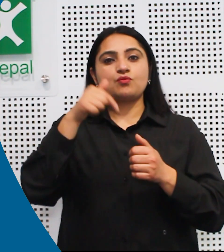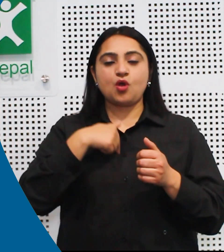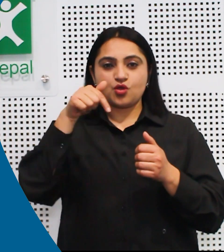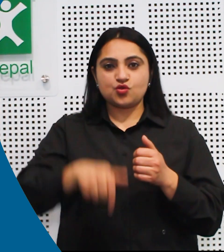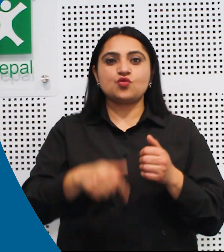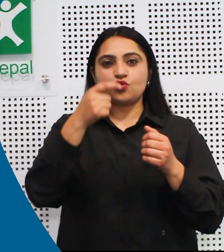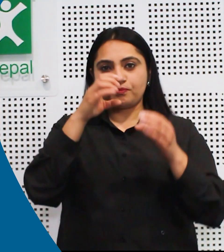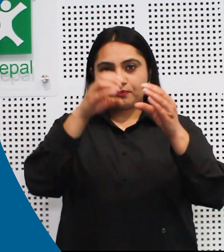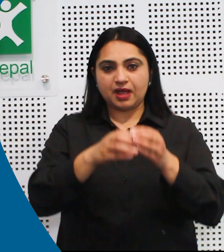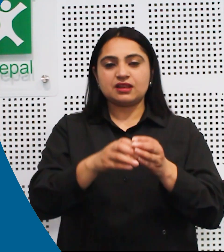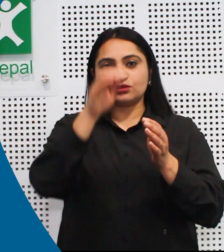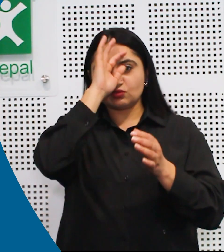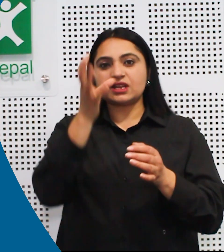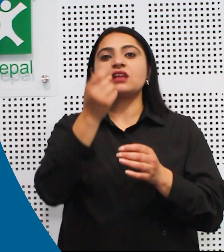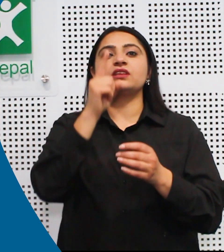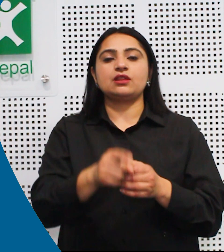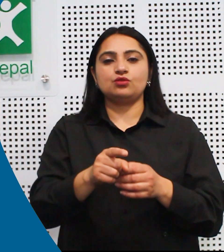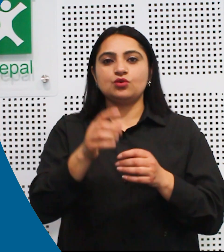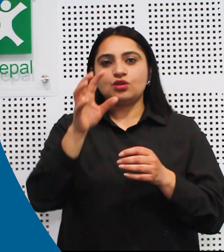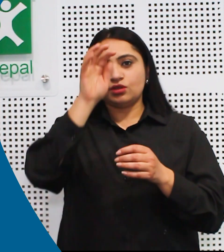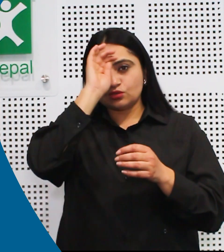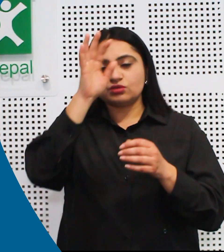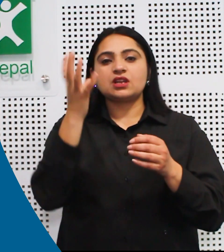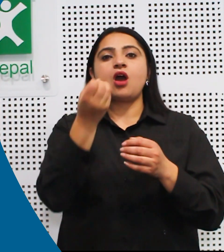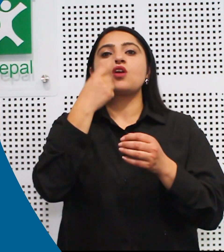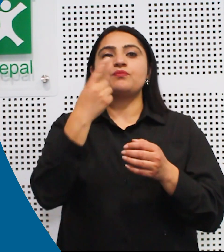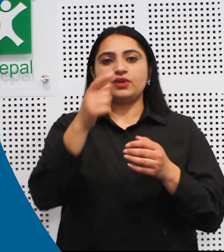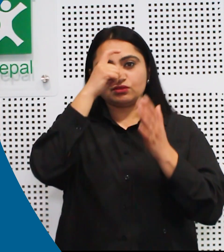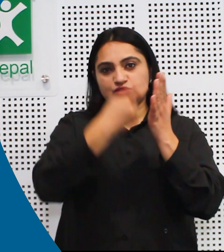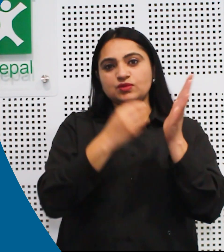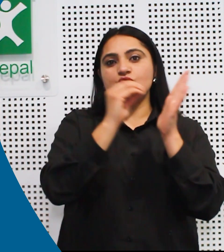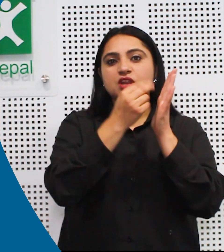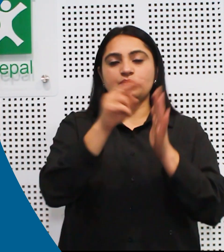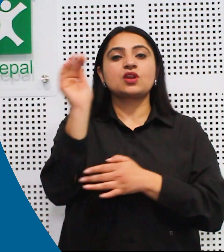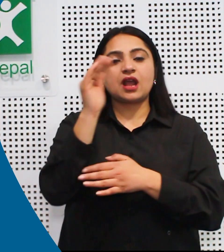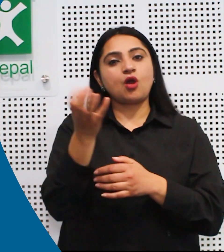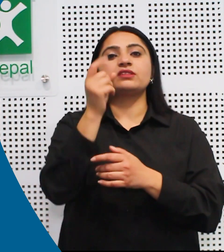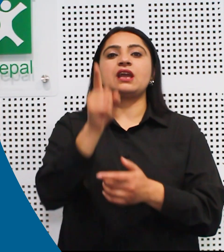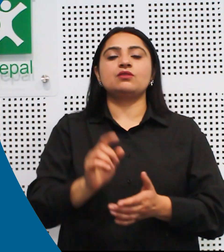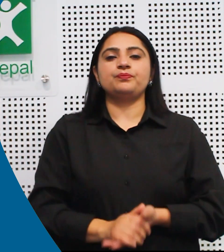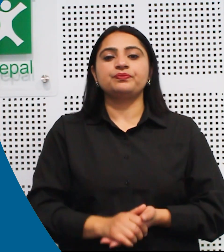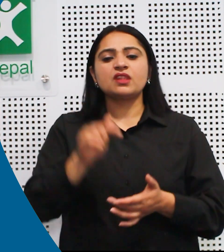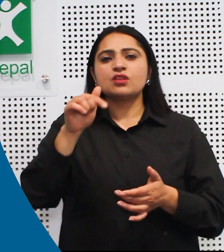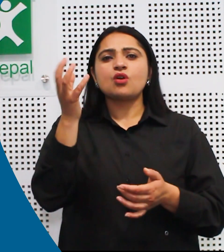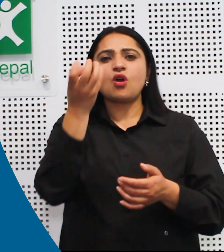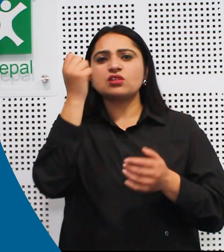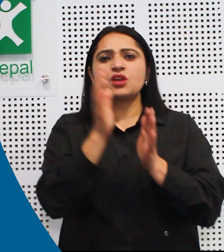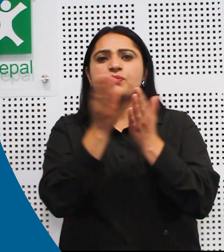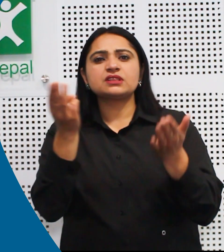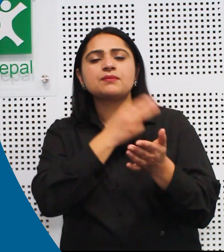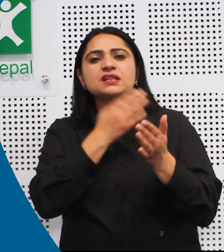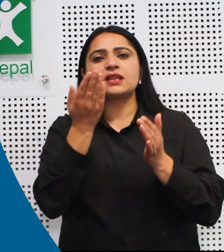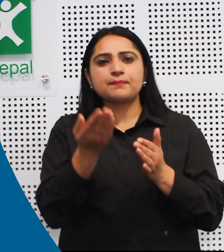हुँ। सूचनाको हक भनेको संविधान कानूनमा उल्लेख भएको नागरिकको अधिकार हो हजुर। अनि यो अधिकार त पत्रकारले